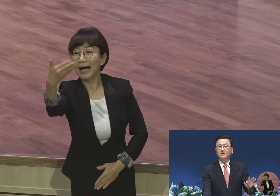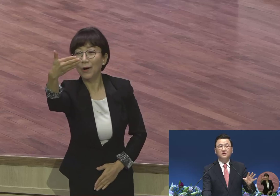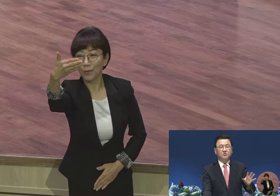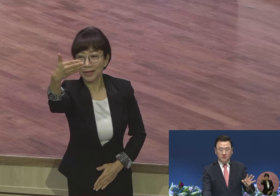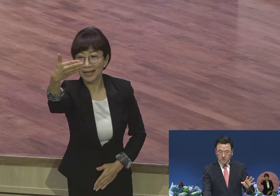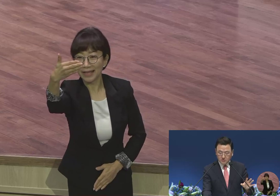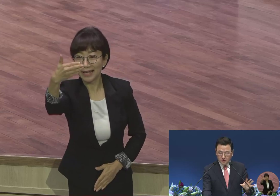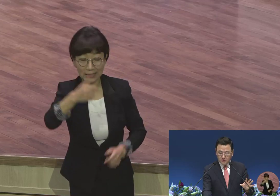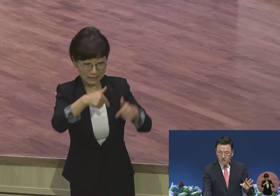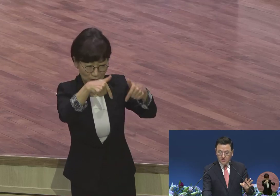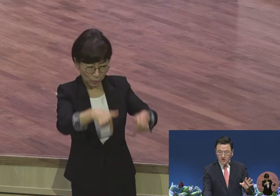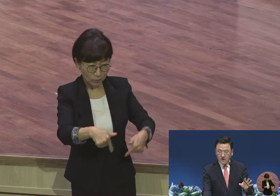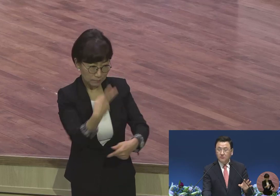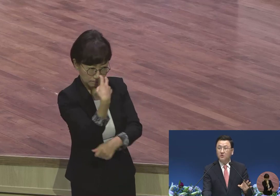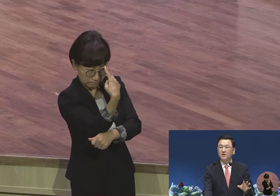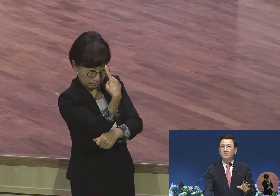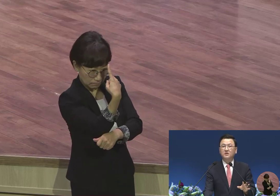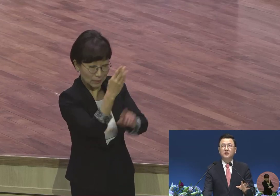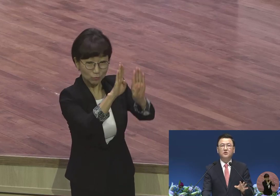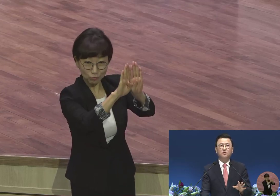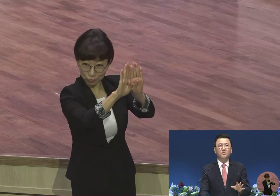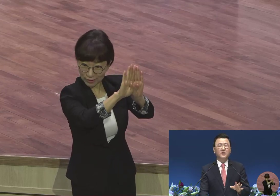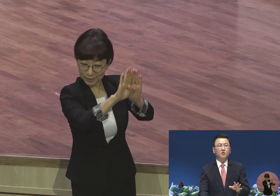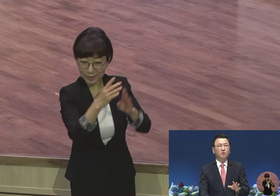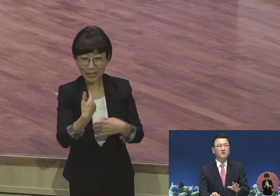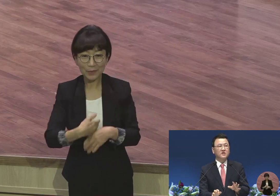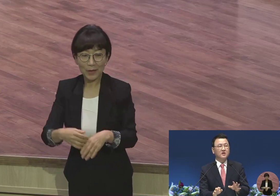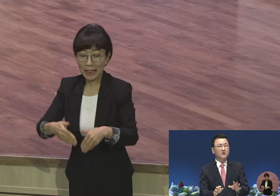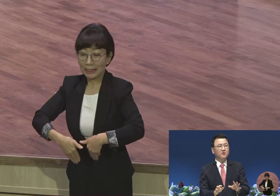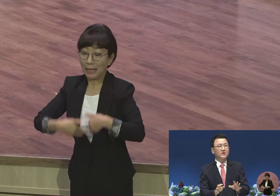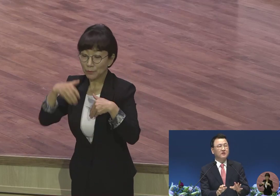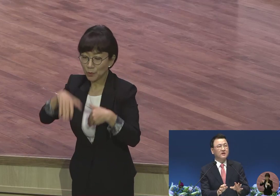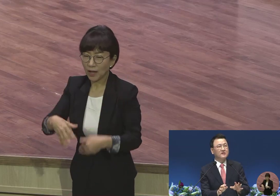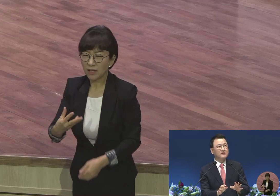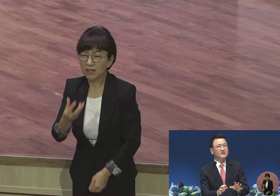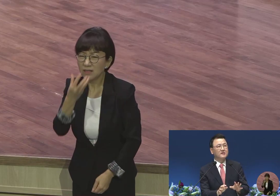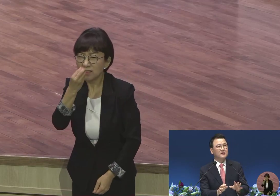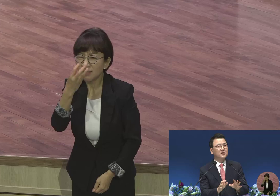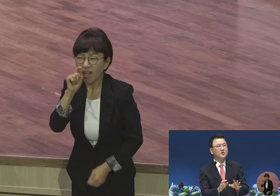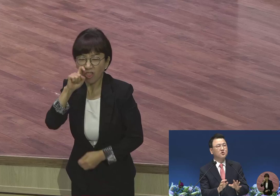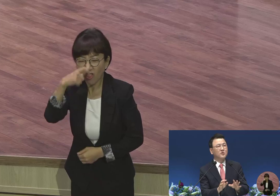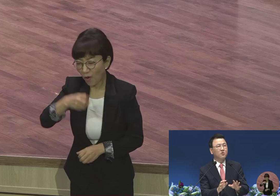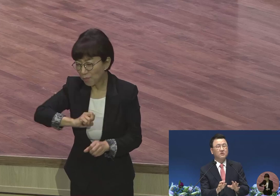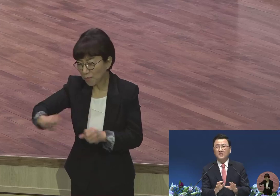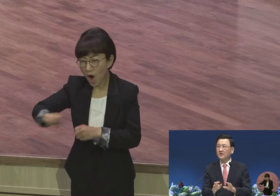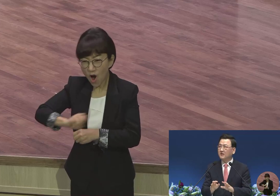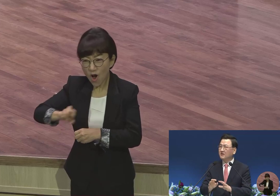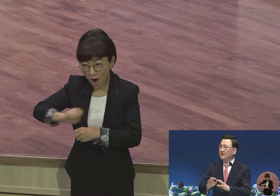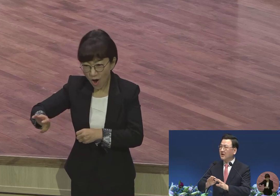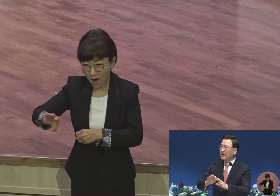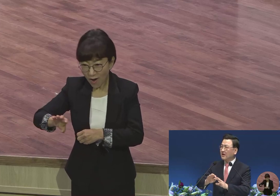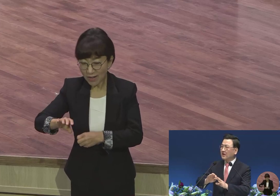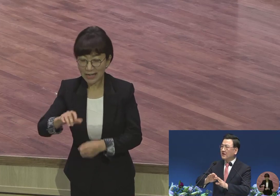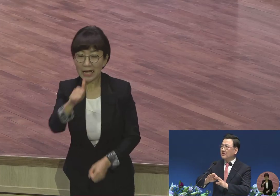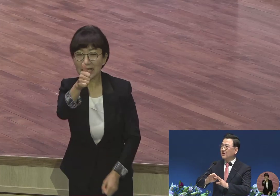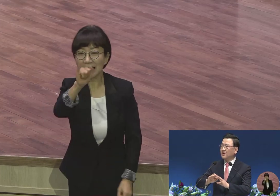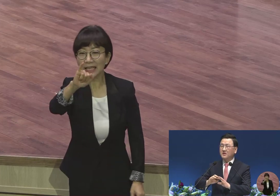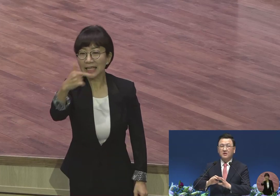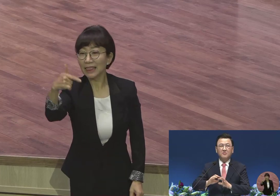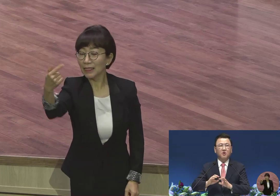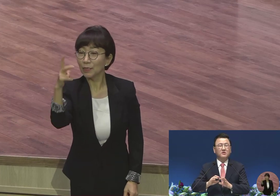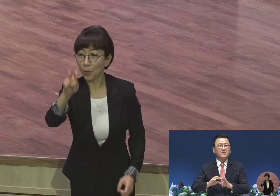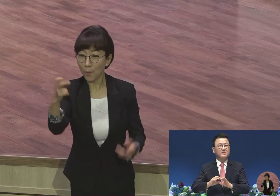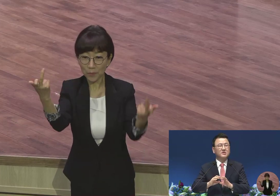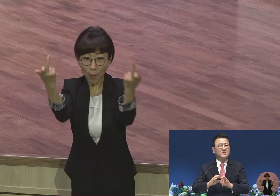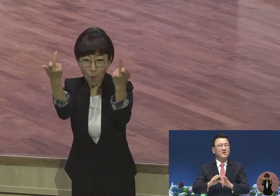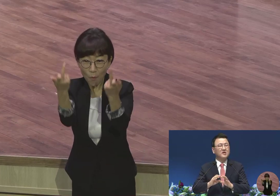서쪽에는 망대문이 있었고 남쪽에는 흰놈의 골짜기로 내려가는, 그 흰놈의 골짜기는 이스라엘